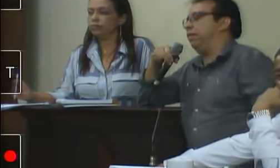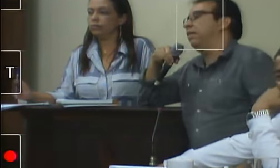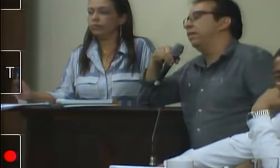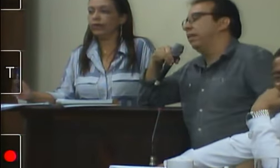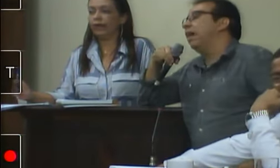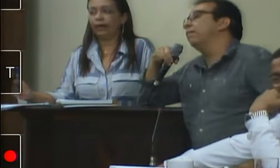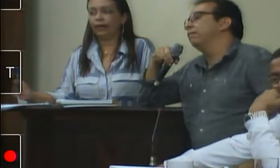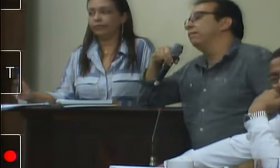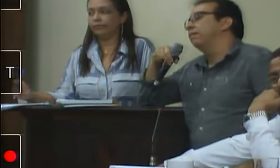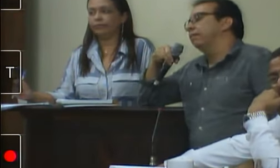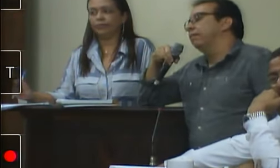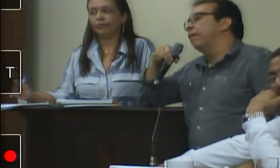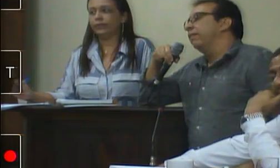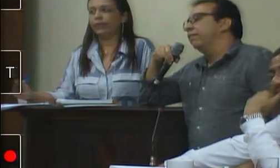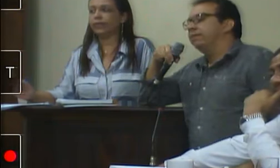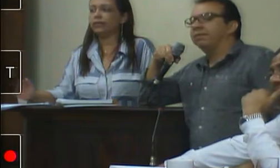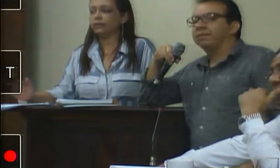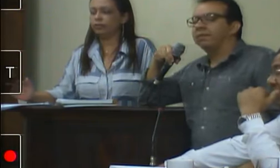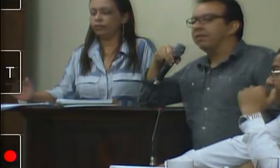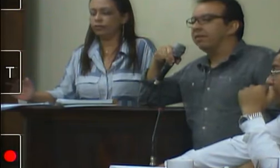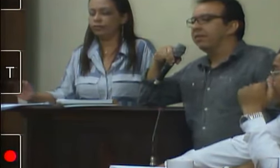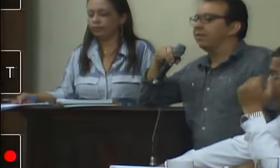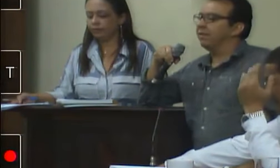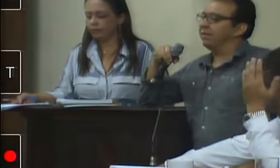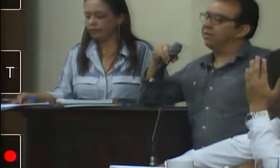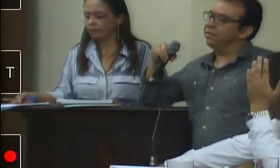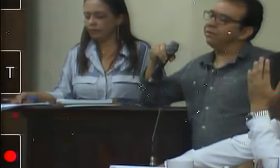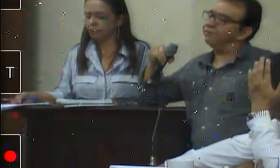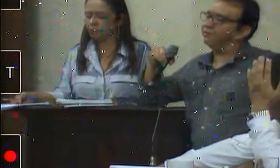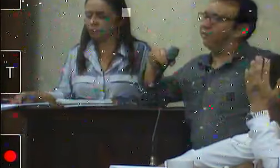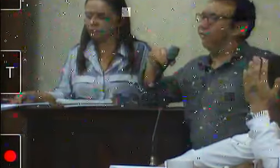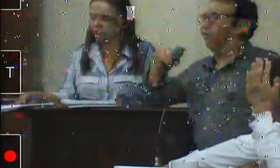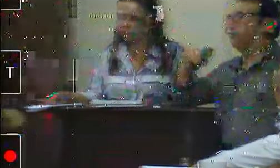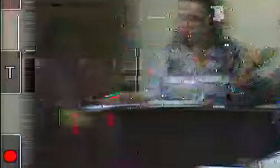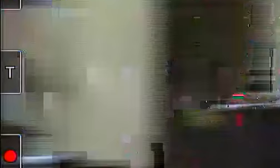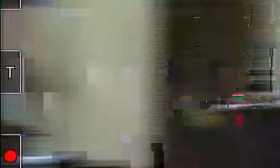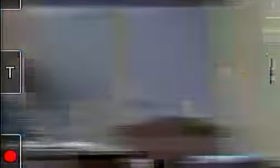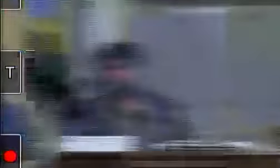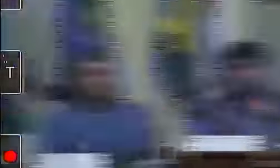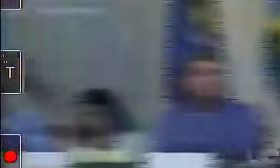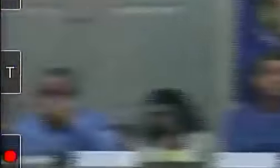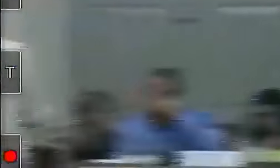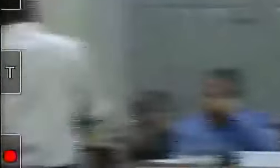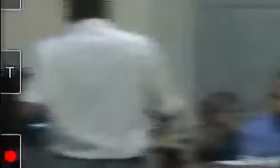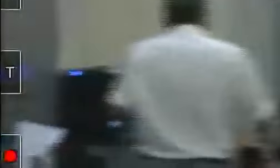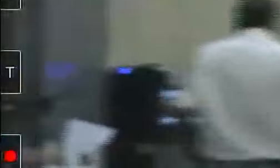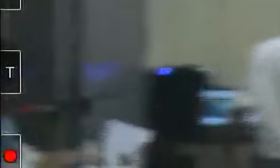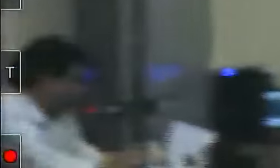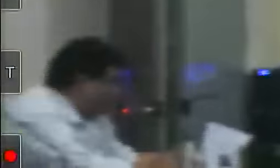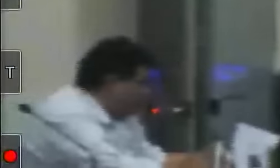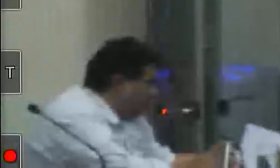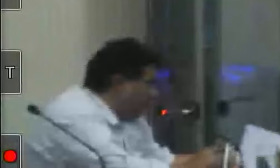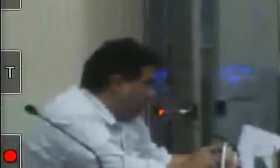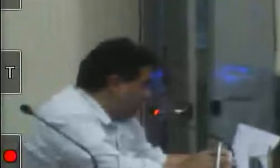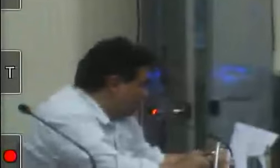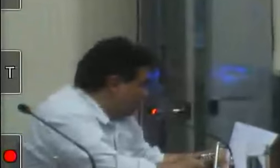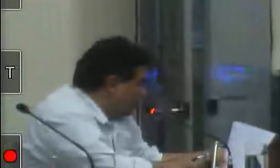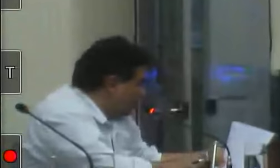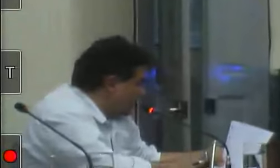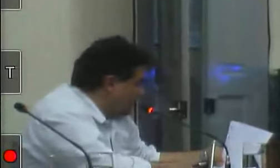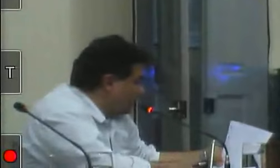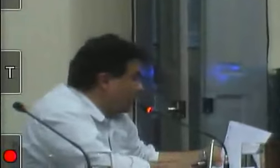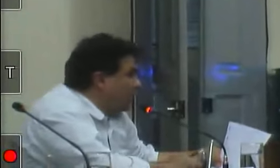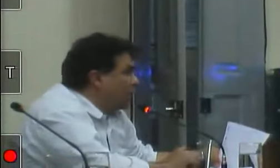conversa. Tá, uma conversa. Uma outra pergunta nesse aspecto junto ao hospital. Existe também uma conversa,